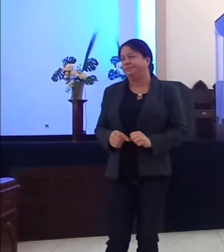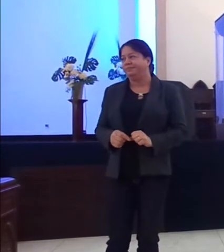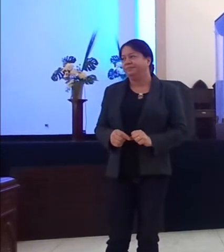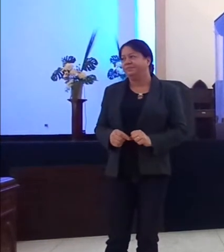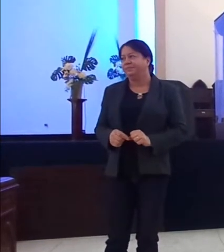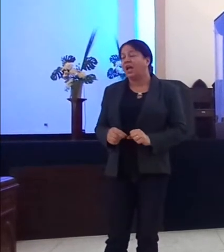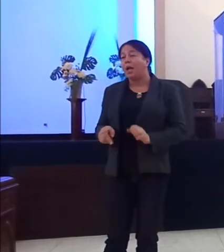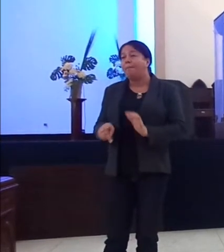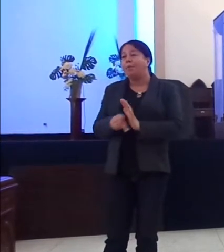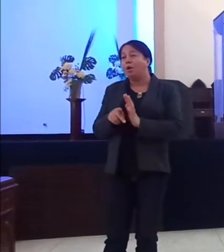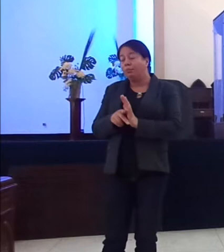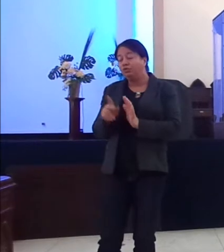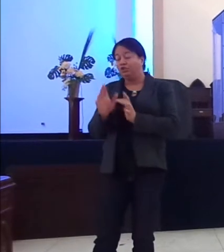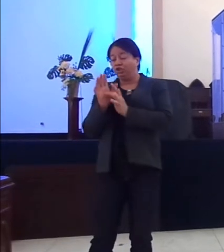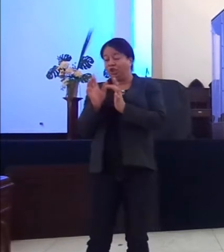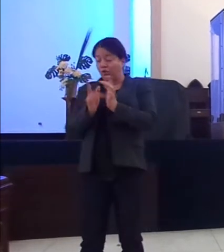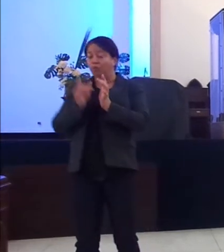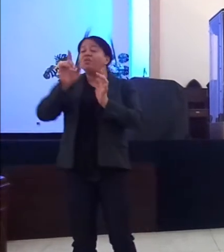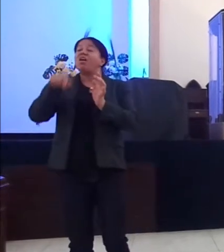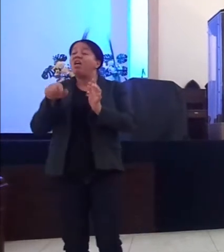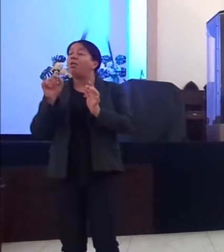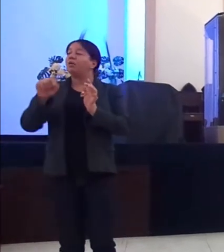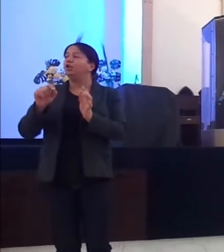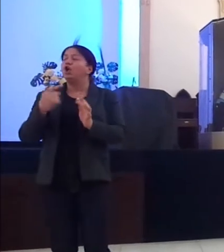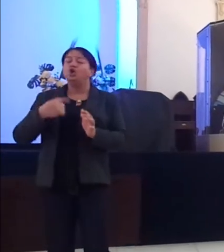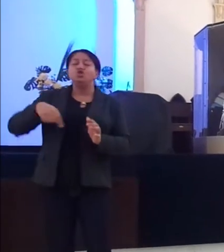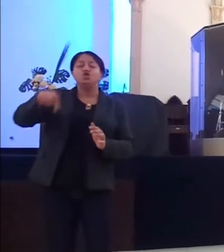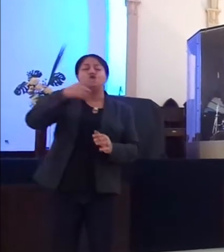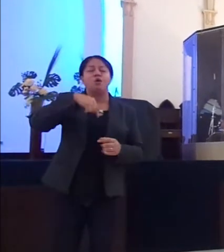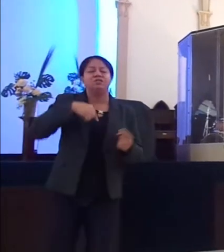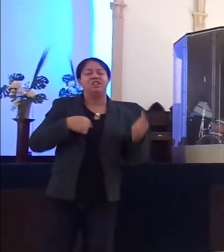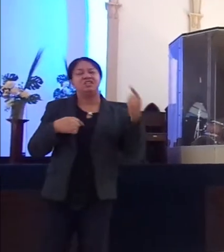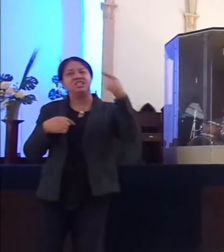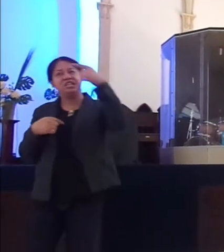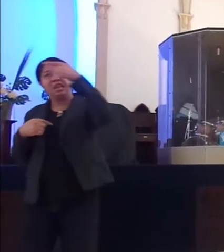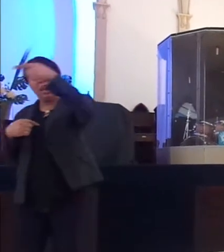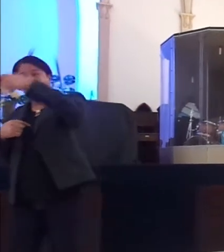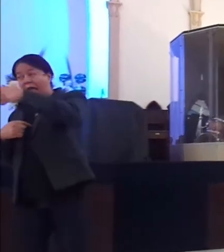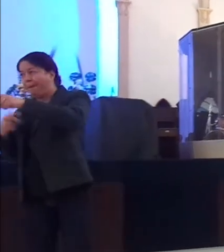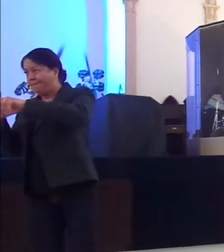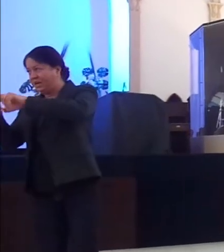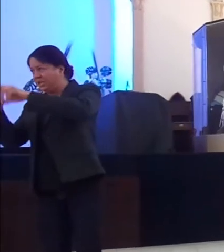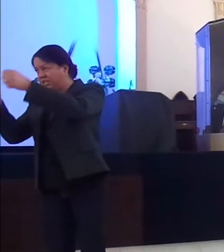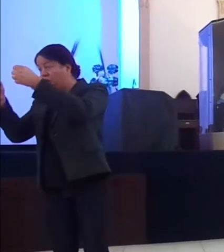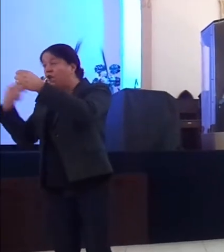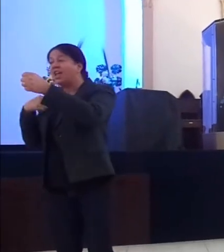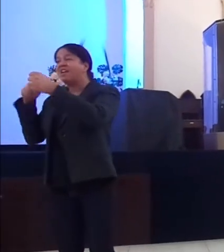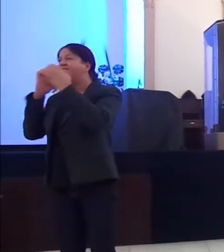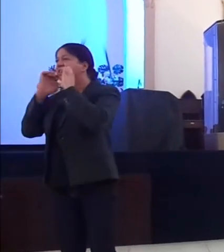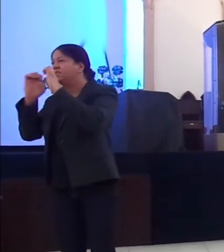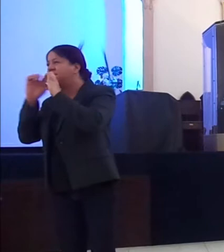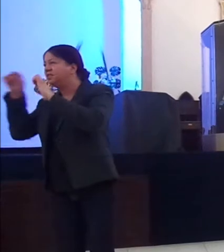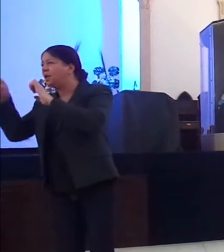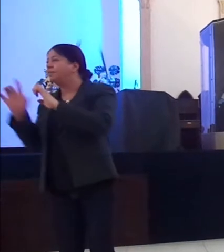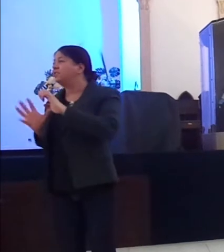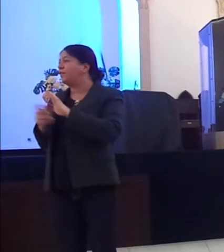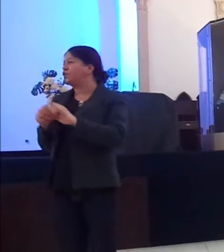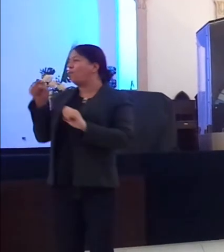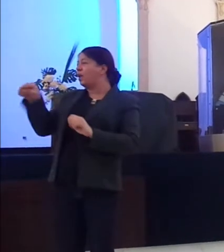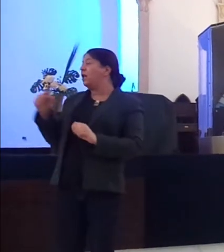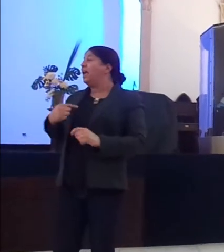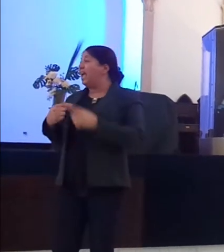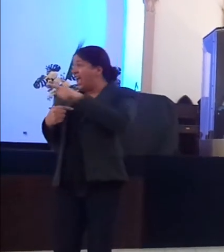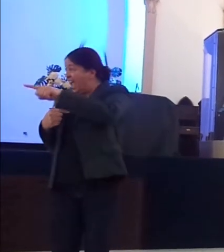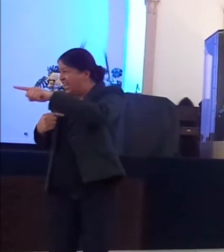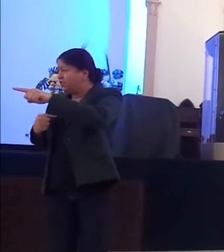A lógica de Jesus é, nós temos que ir lá lutar para resgatar essas pessoas. Por pior